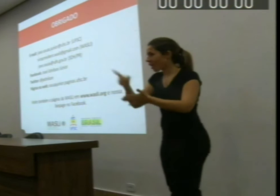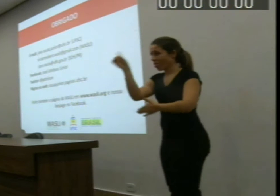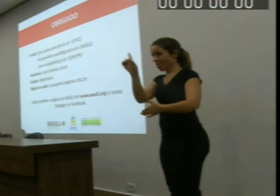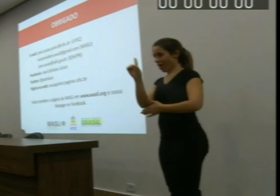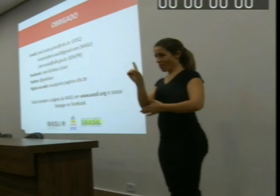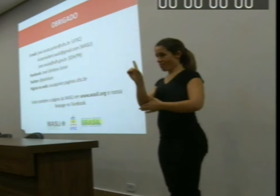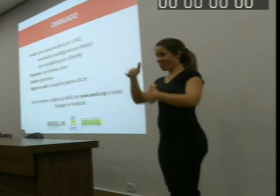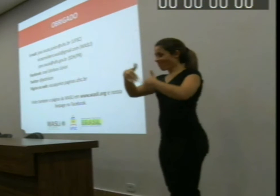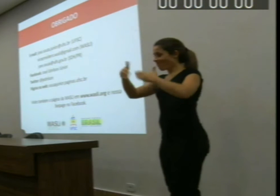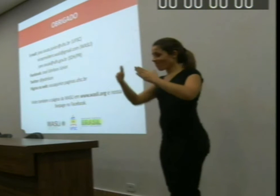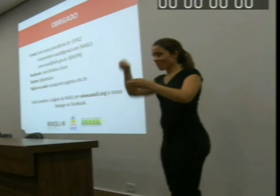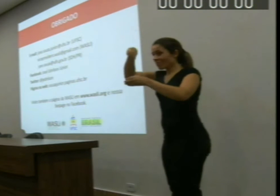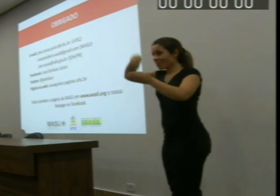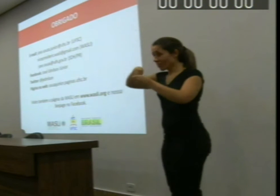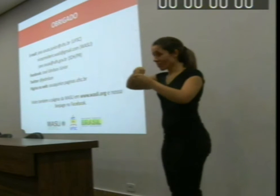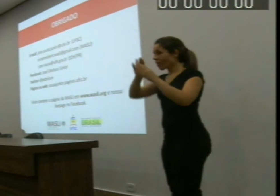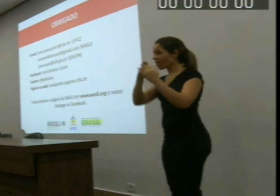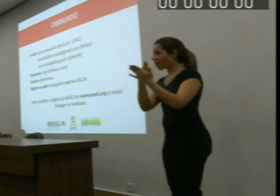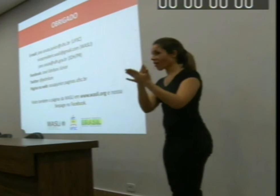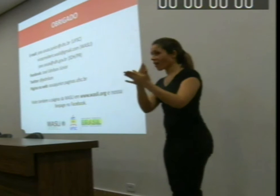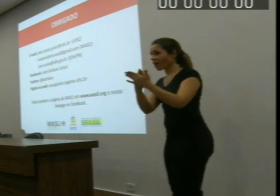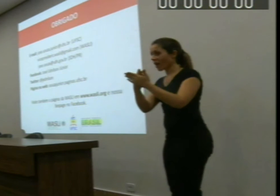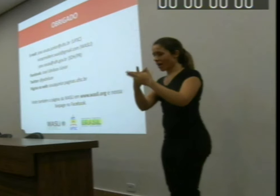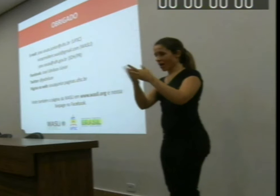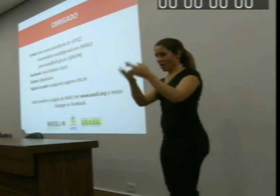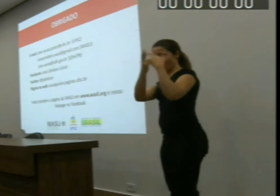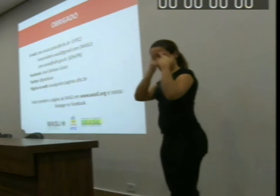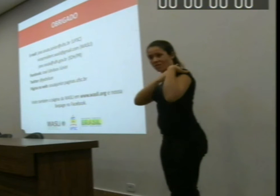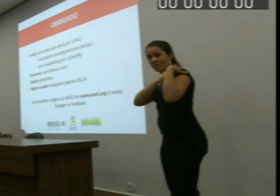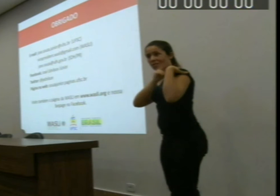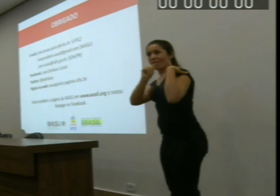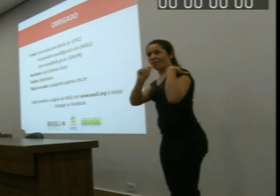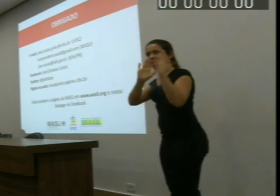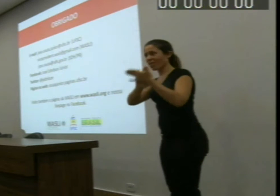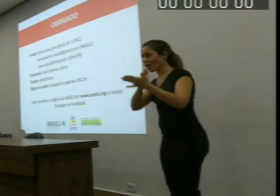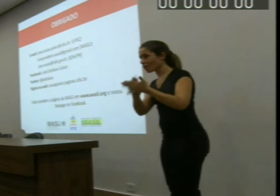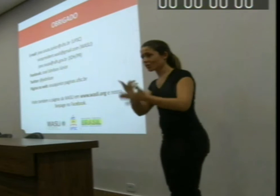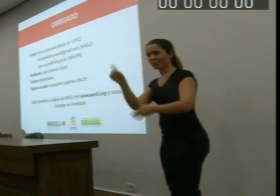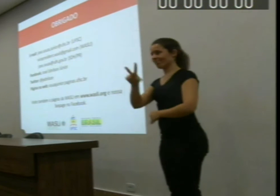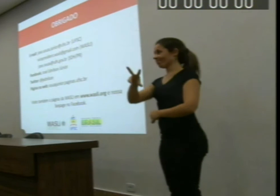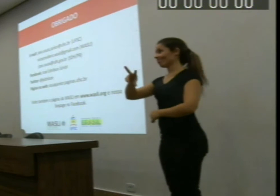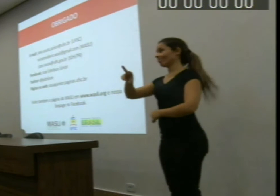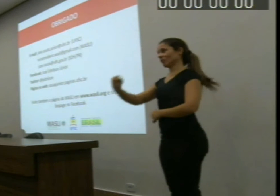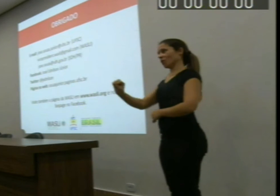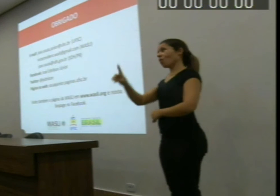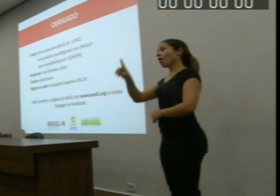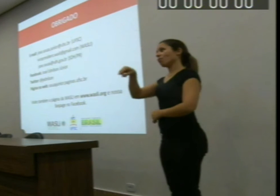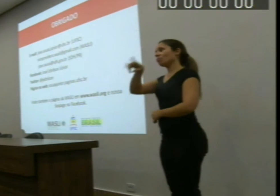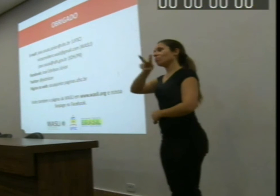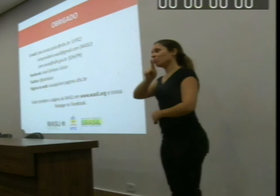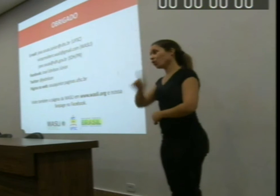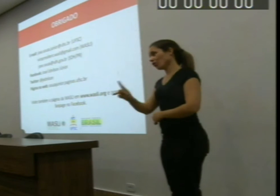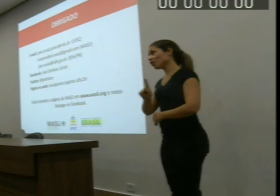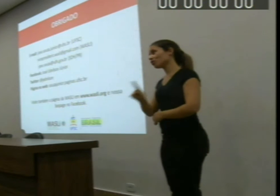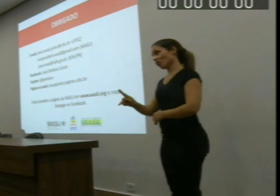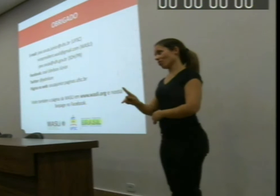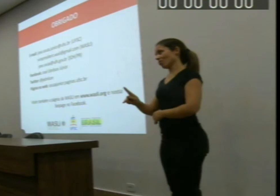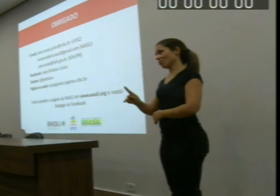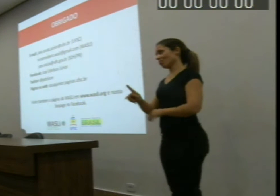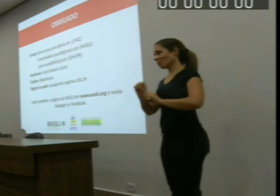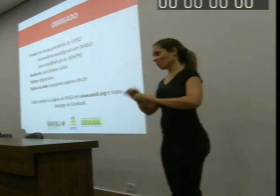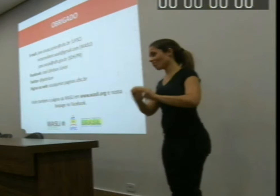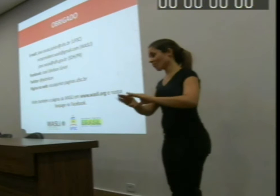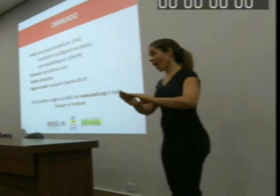escolarização dos alunos não é o intérprete o responsável pela escolarização dos alunos são os professores regentes e os intérpretes